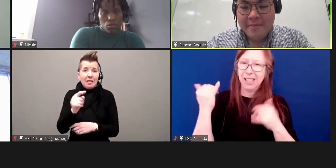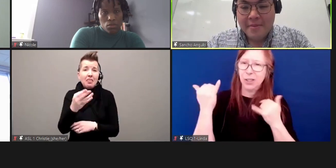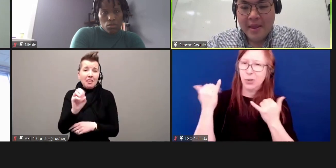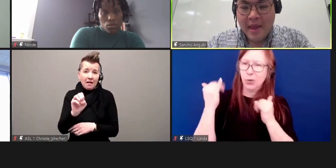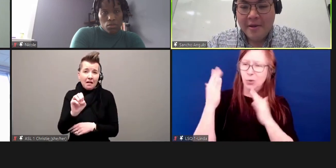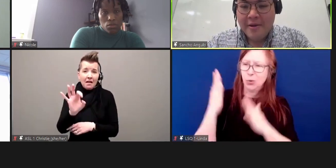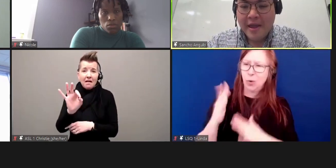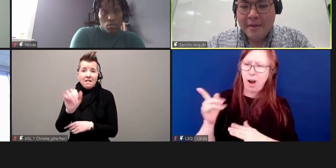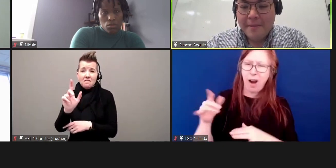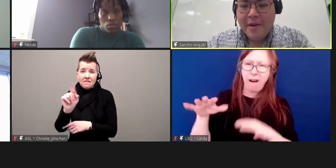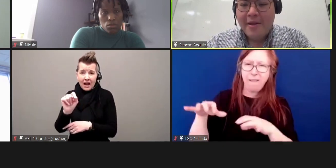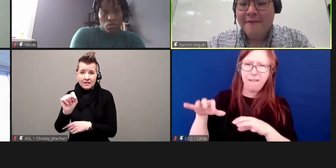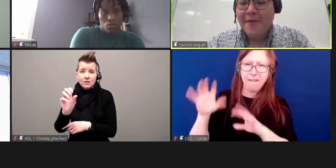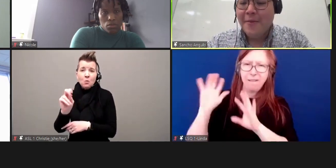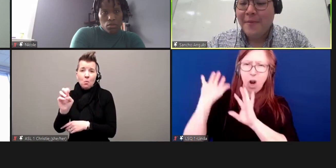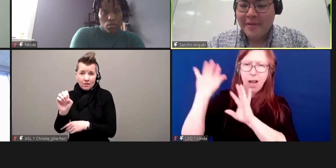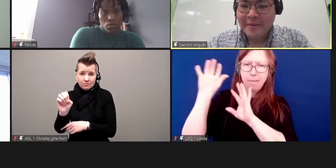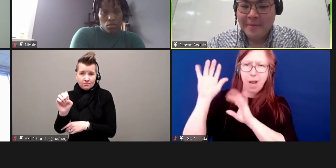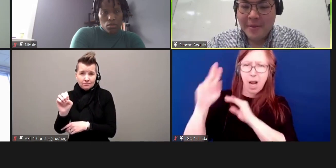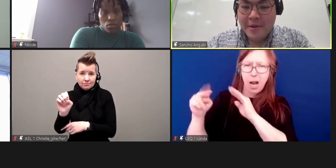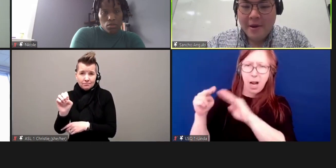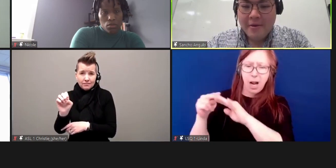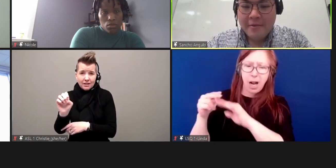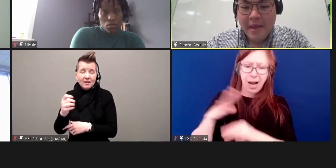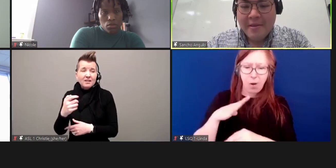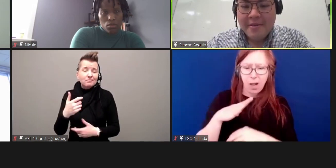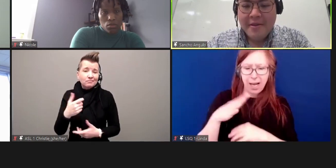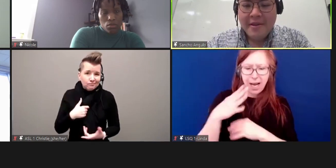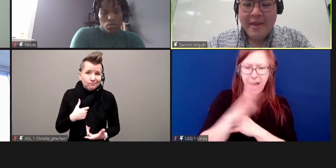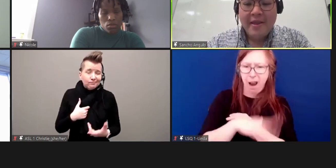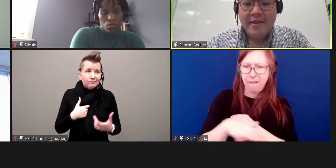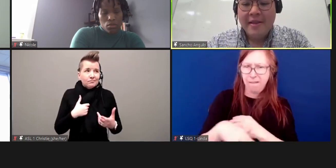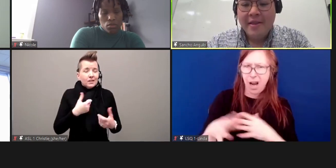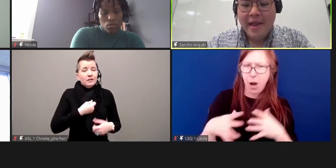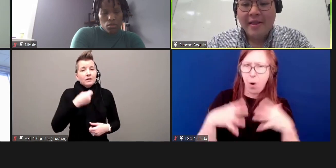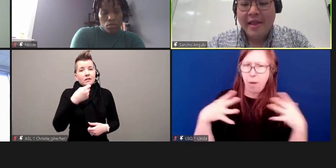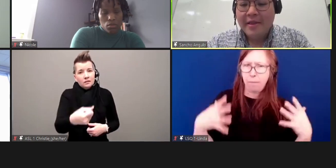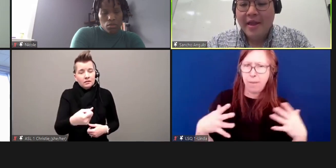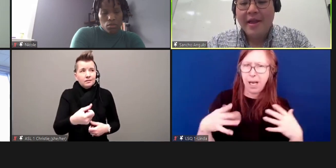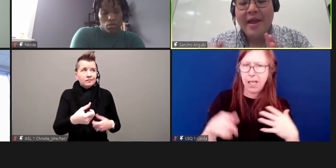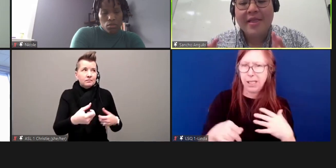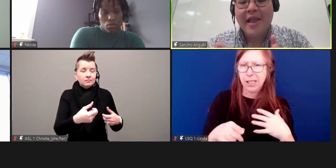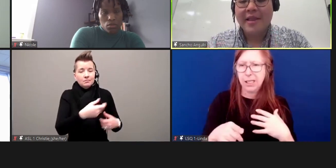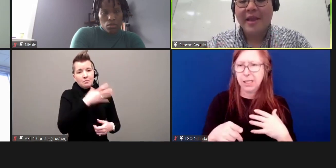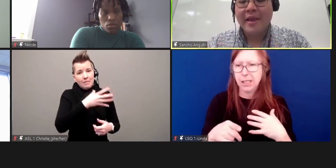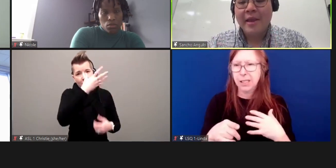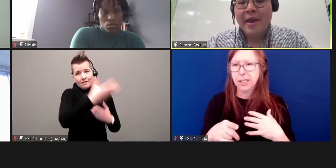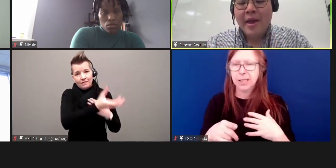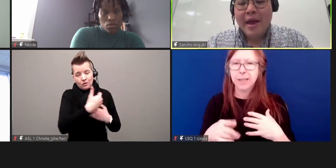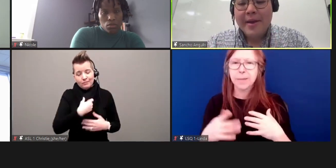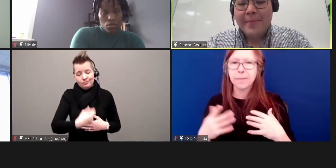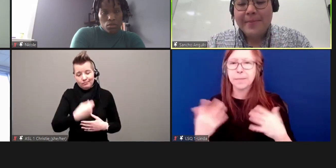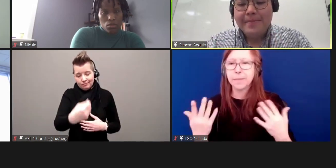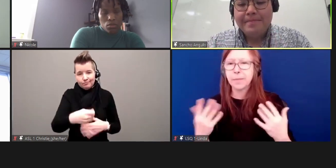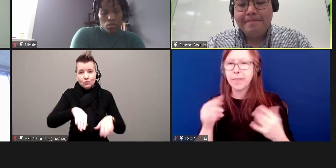universitaire et qu'on est un enfant obèse, on est sans être très athlétique.